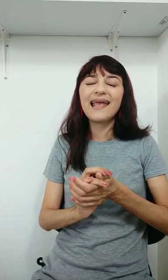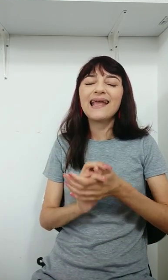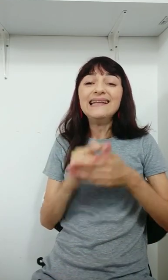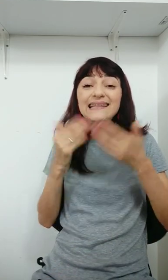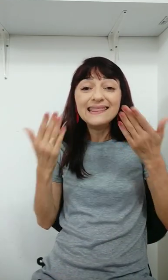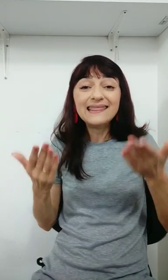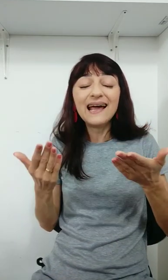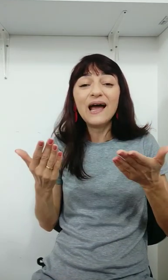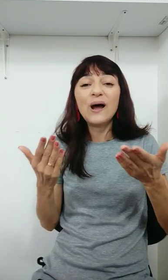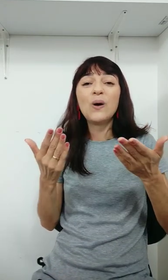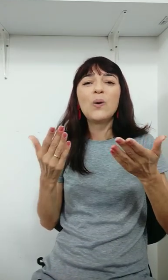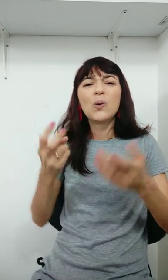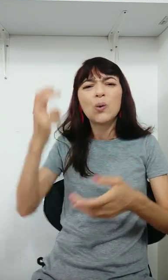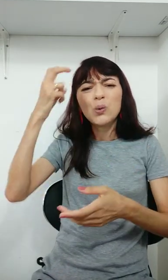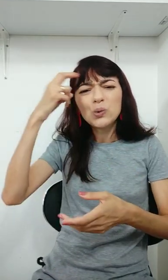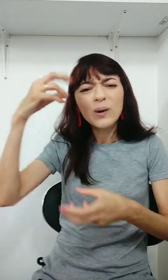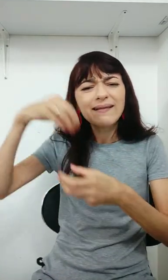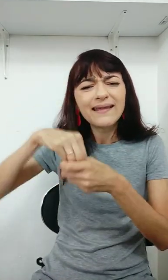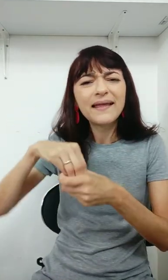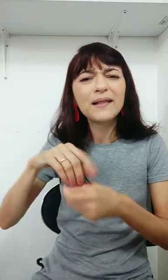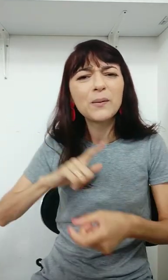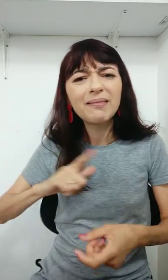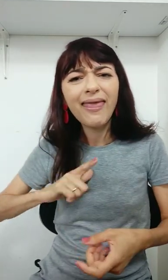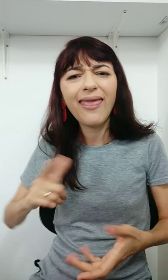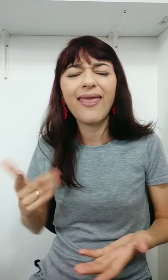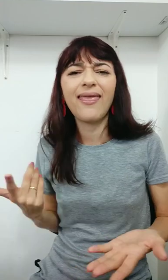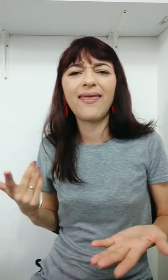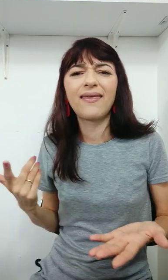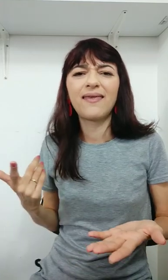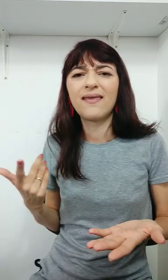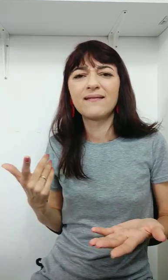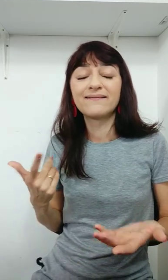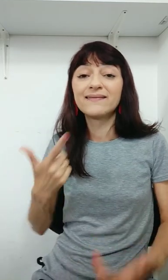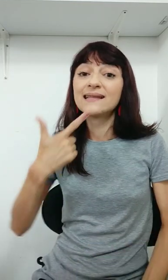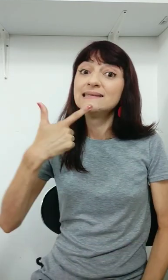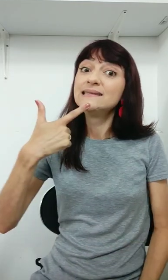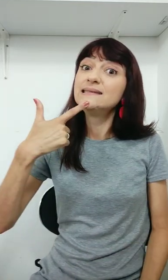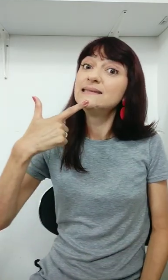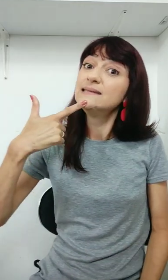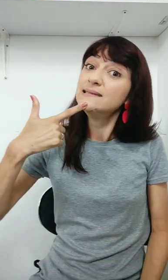as piadas dos surdos. Então essas piadas também estão inseridas dentro dessa literatura.